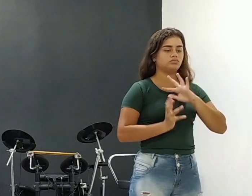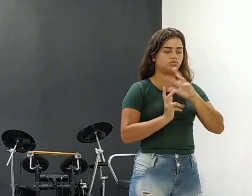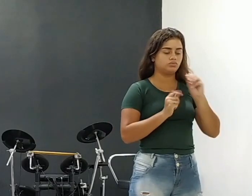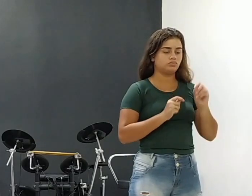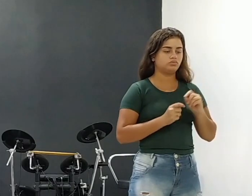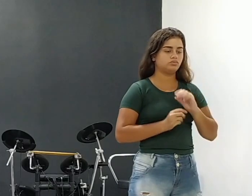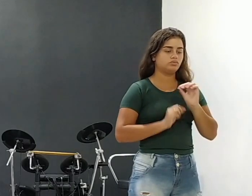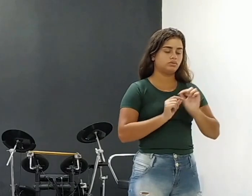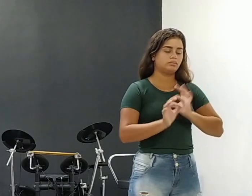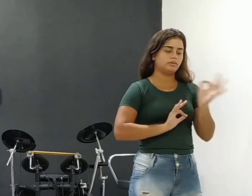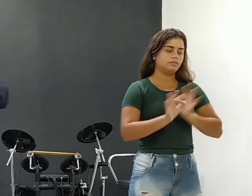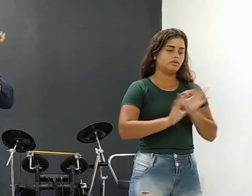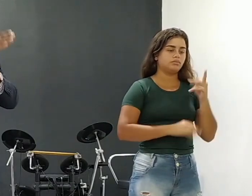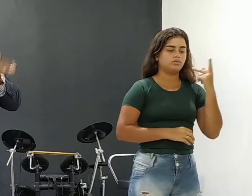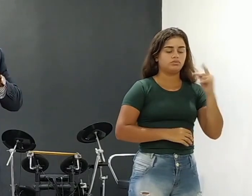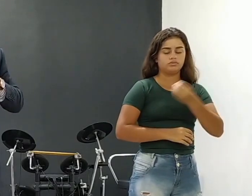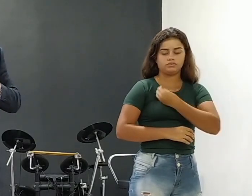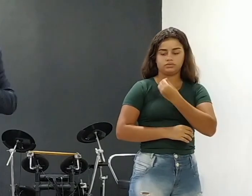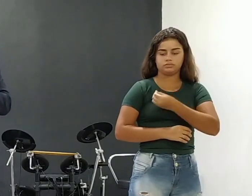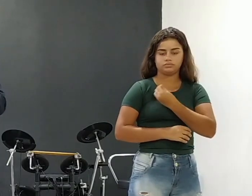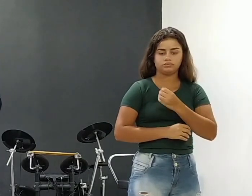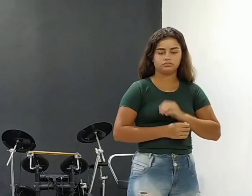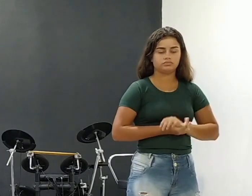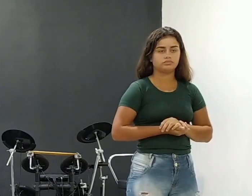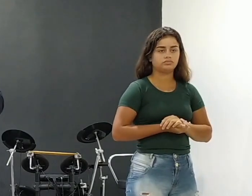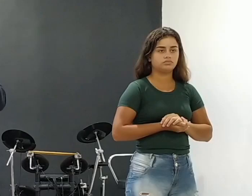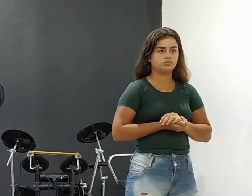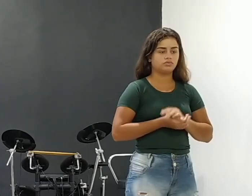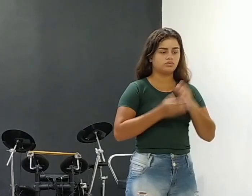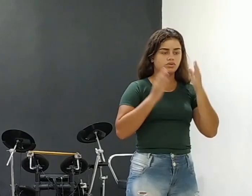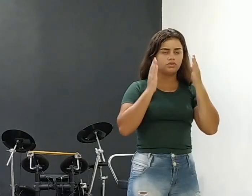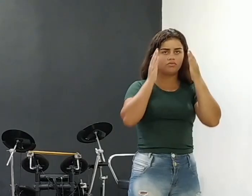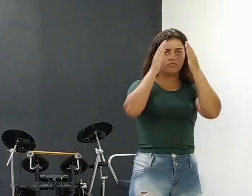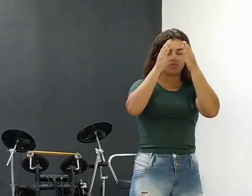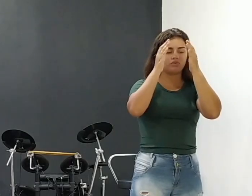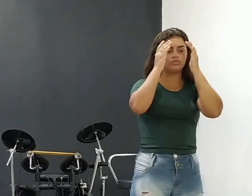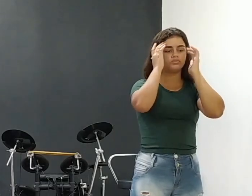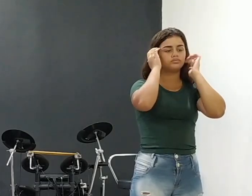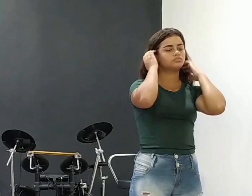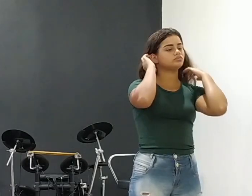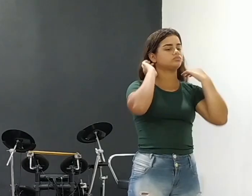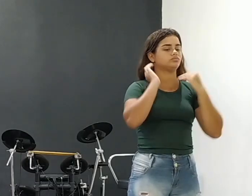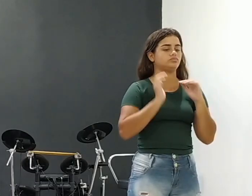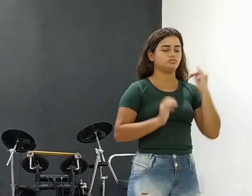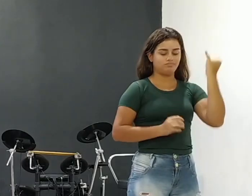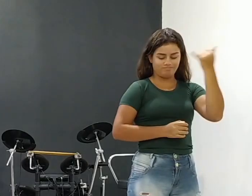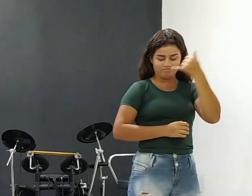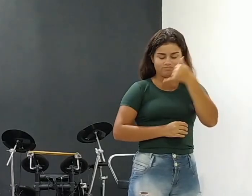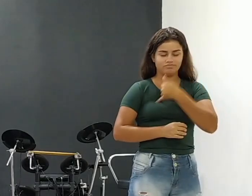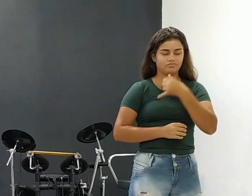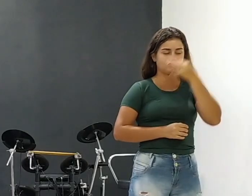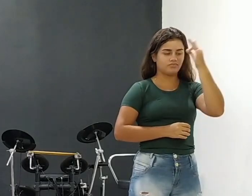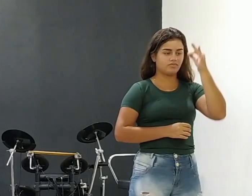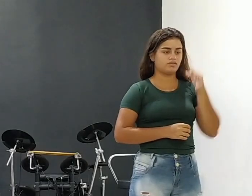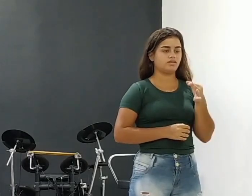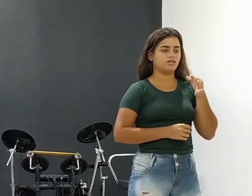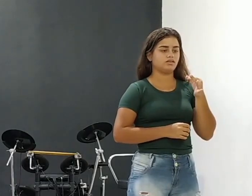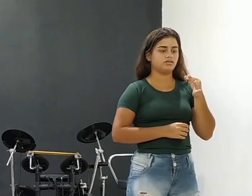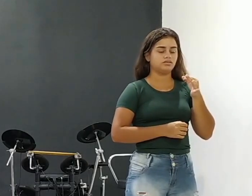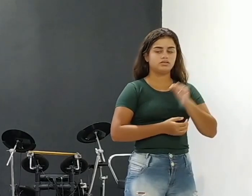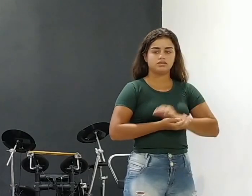irmão. Basta você olhar na direção certa, basta você ouvir a voz certa, ouvir a voz daquele homem